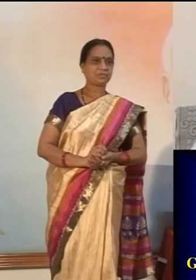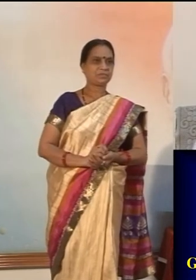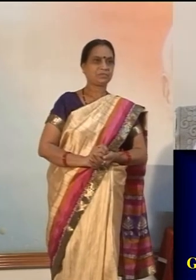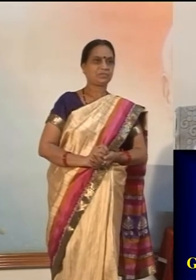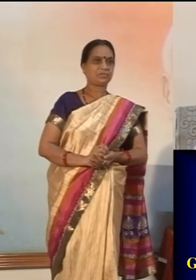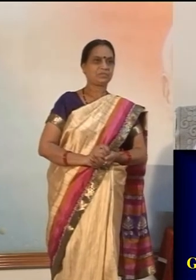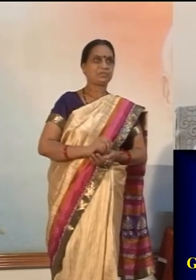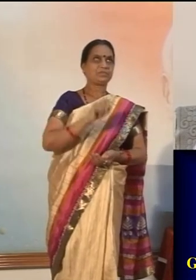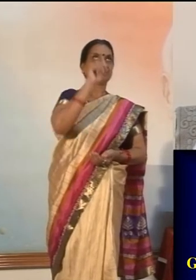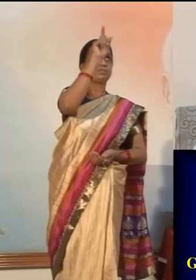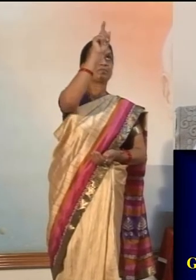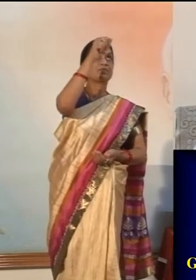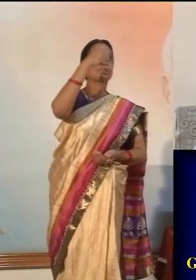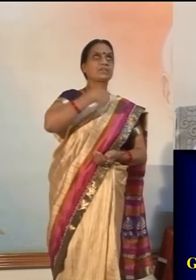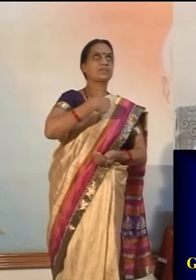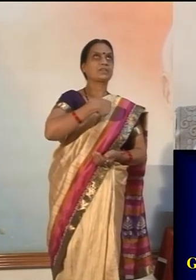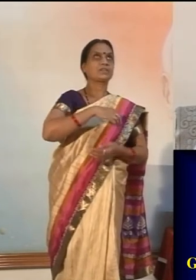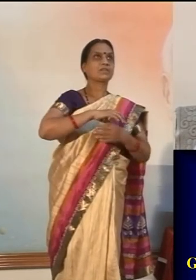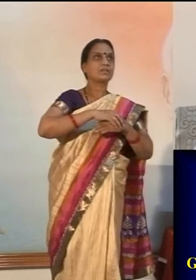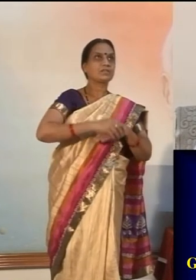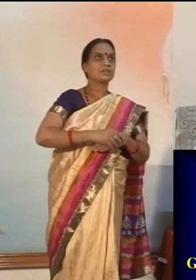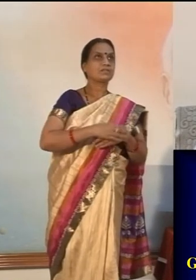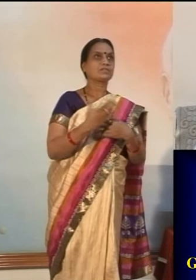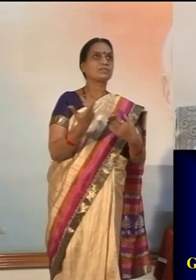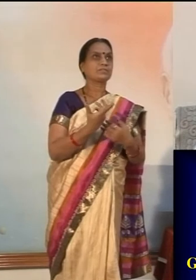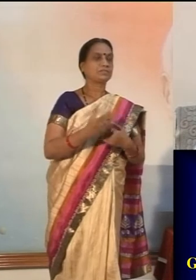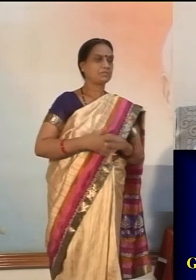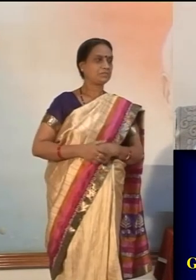लेकिन आपने मेरी मदद क्यों नहीं की?